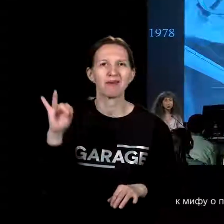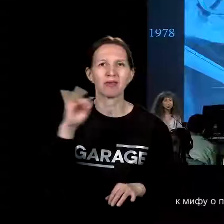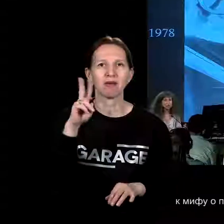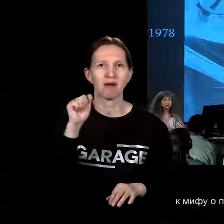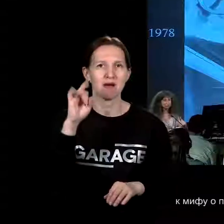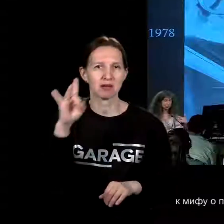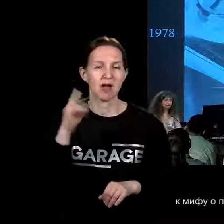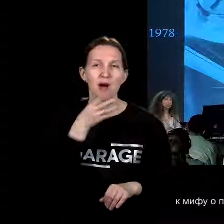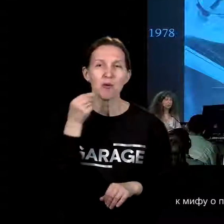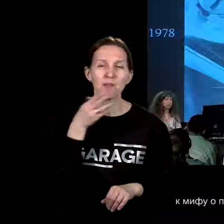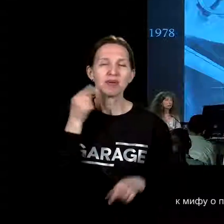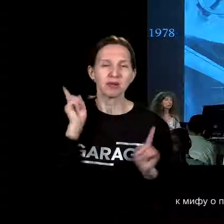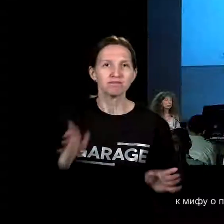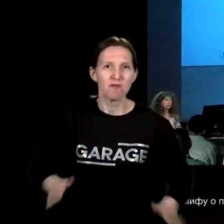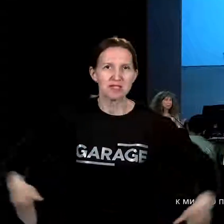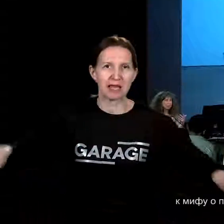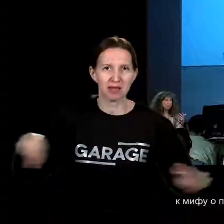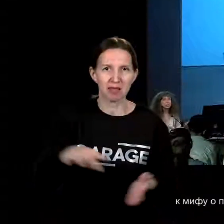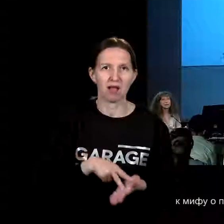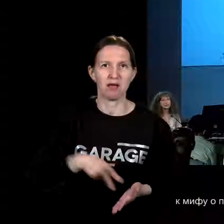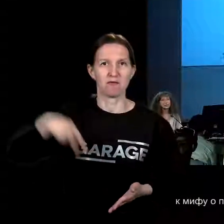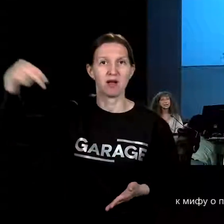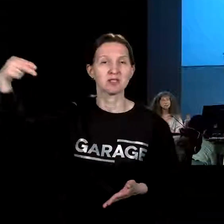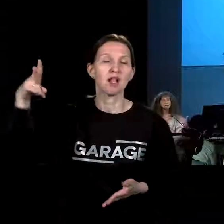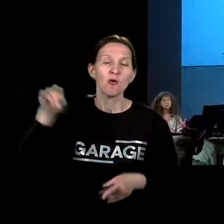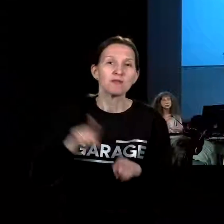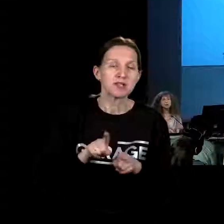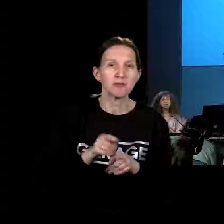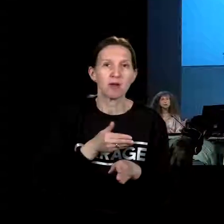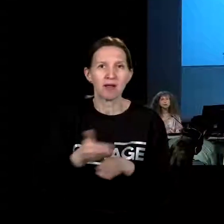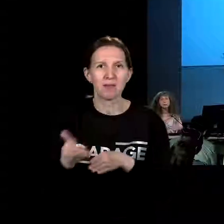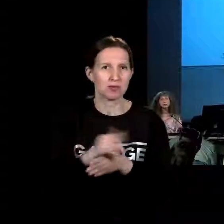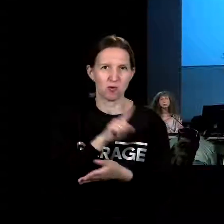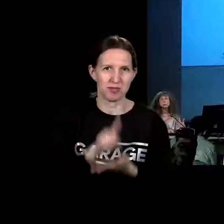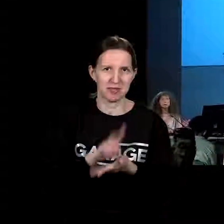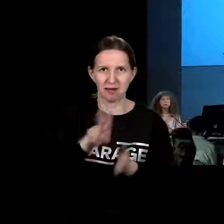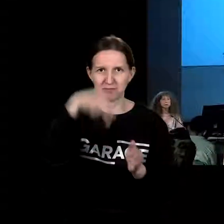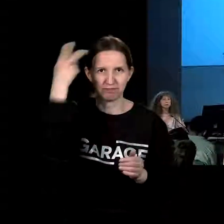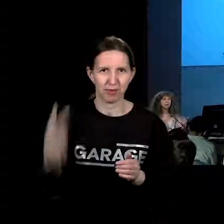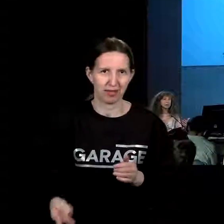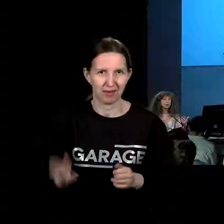Земли, неком неизменном падений. При этом